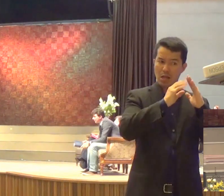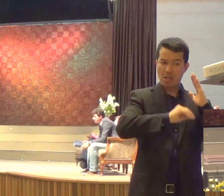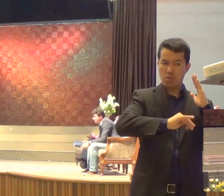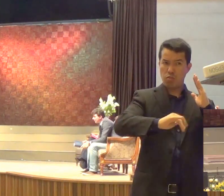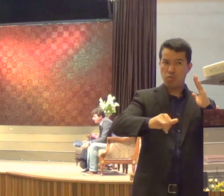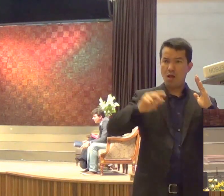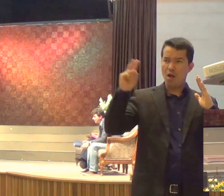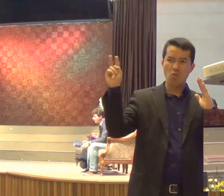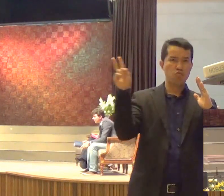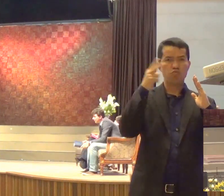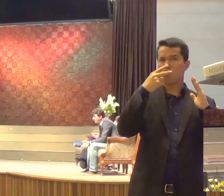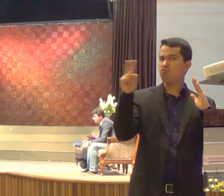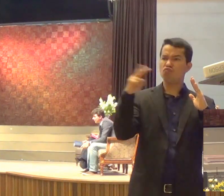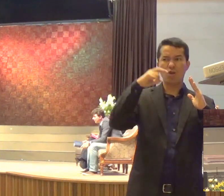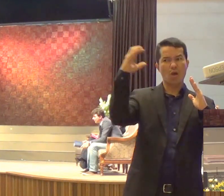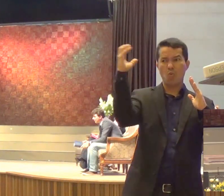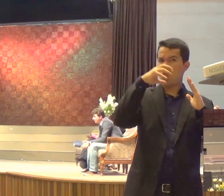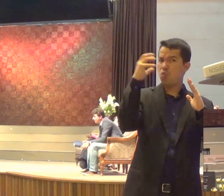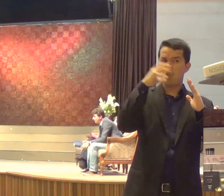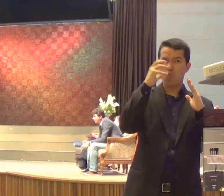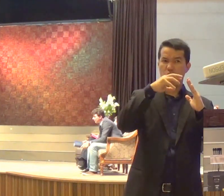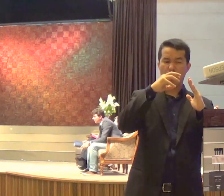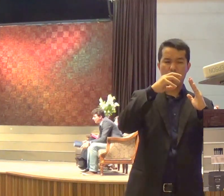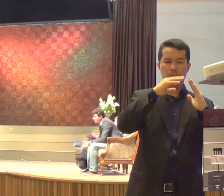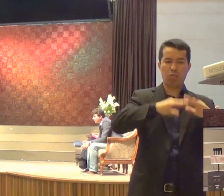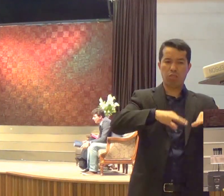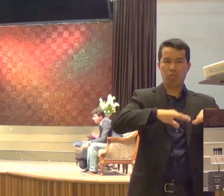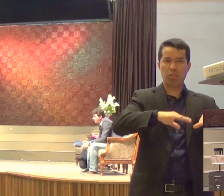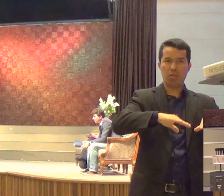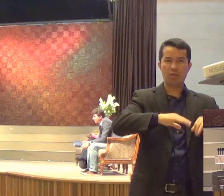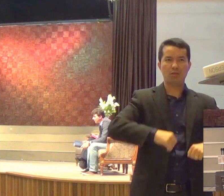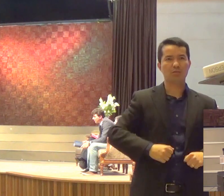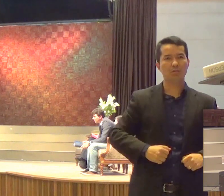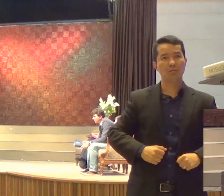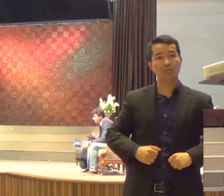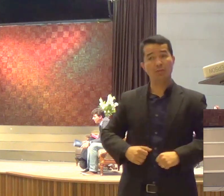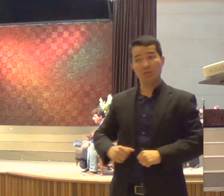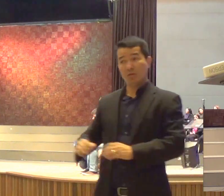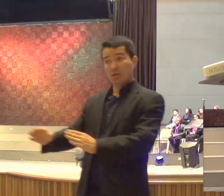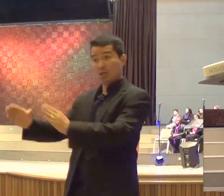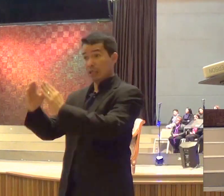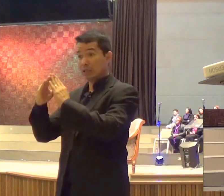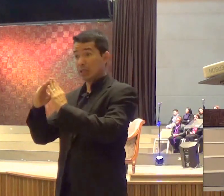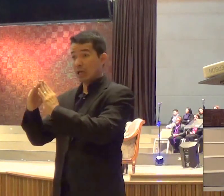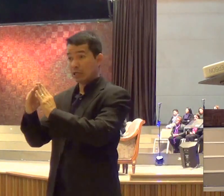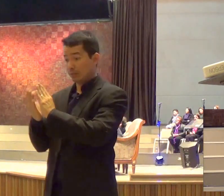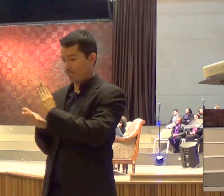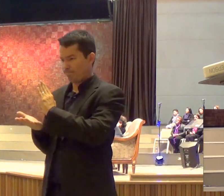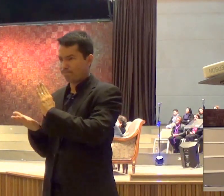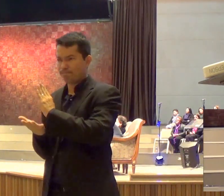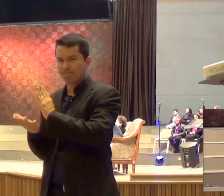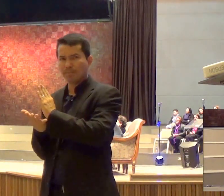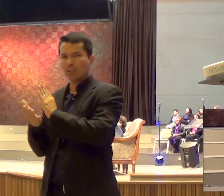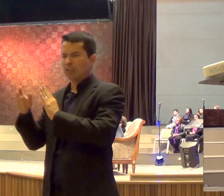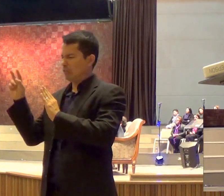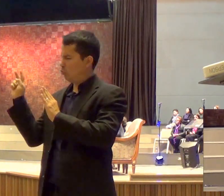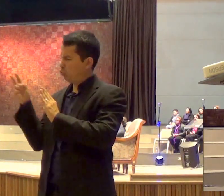cai Jesus nos ensina que a diferença não está nas circunstâncias